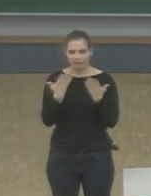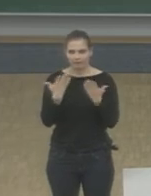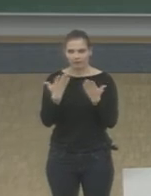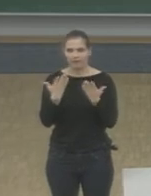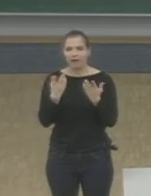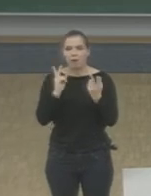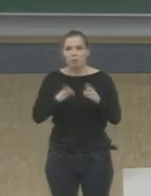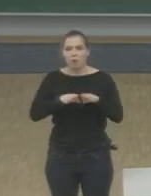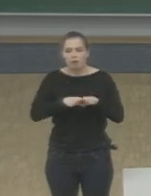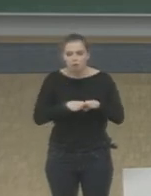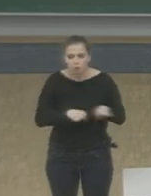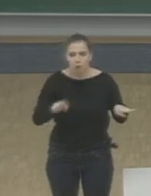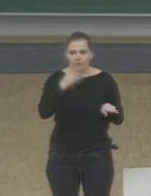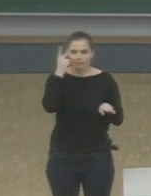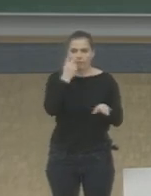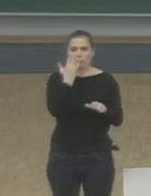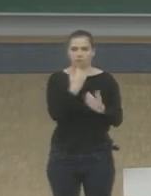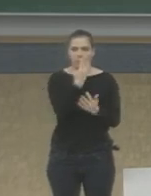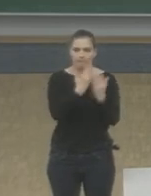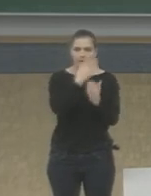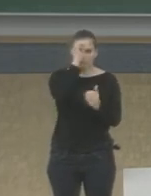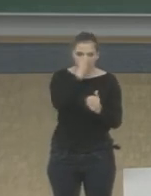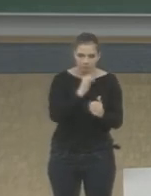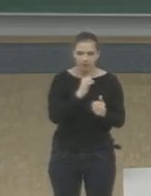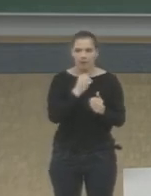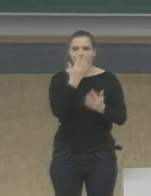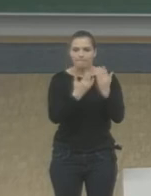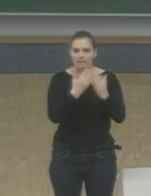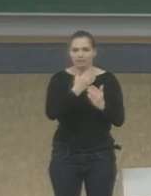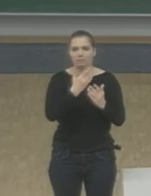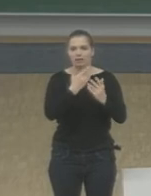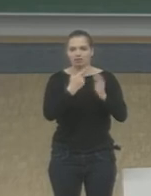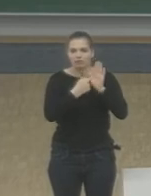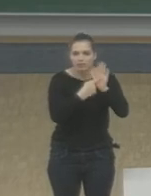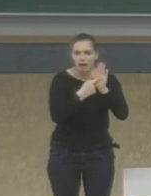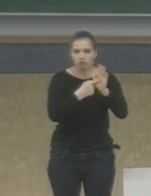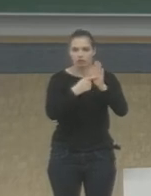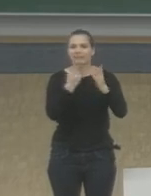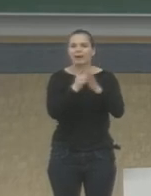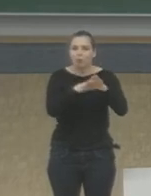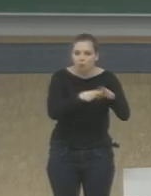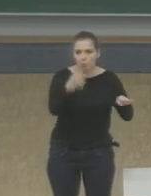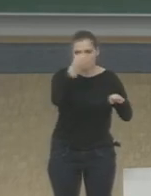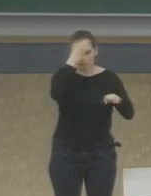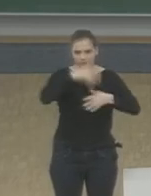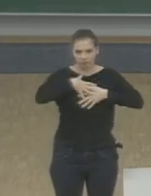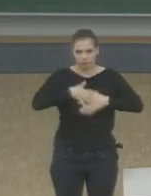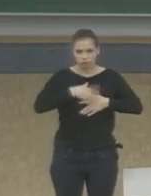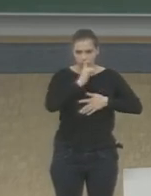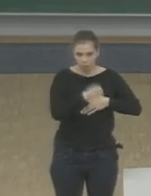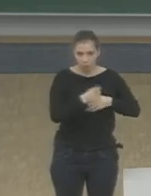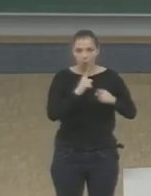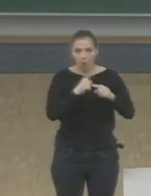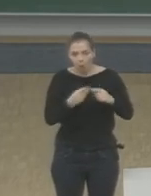Verständnis mathematischer Begriffe, Konzepte und Darstellungen, das sogenannte Grundwissen, sowie zusätzlich die